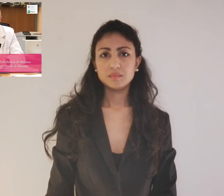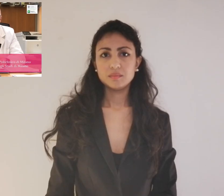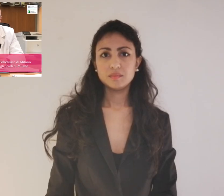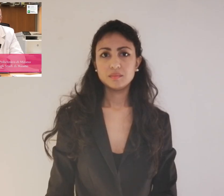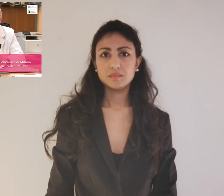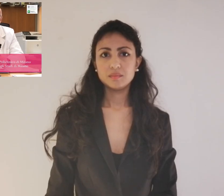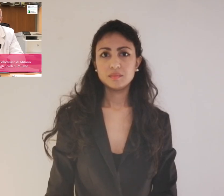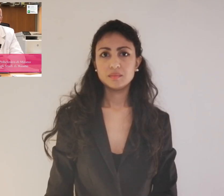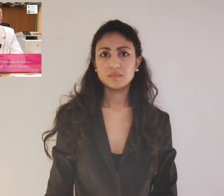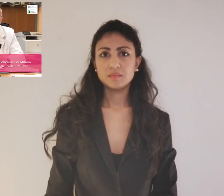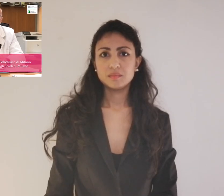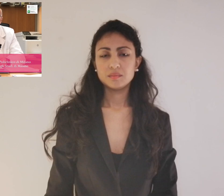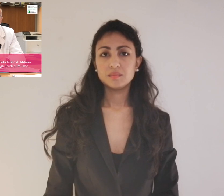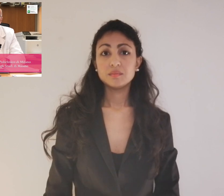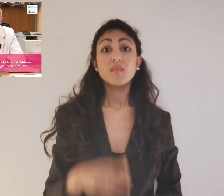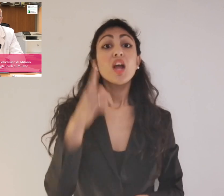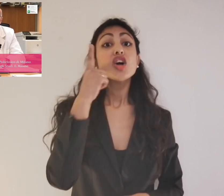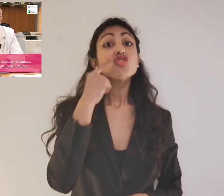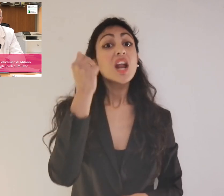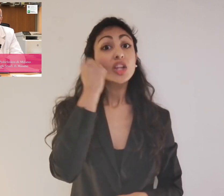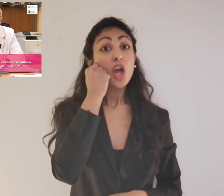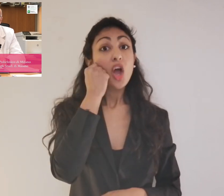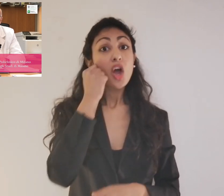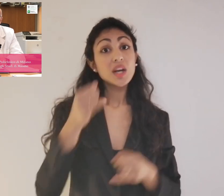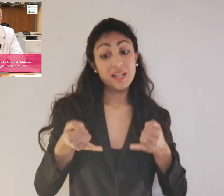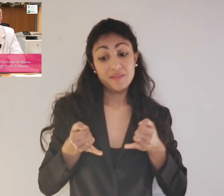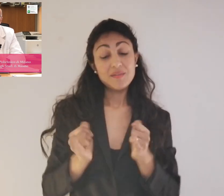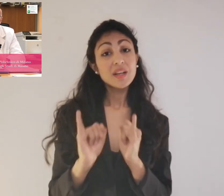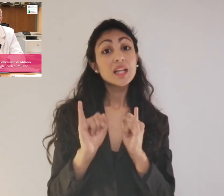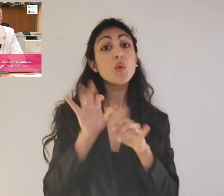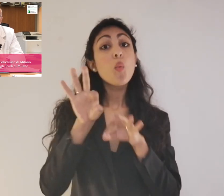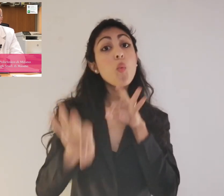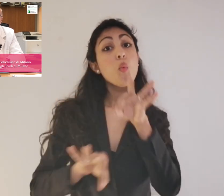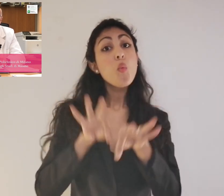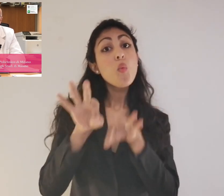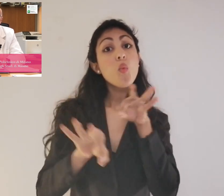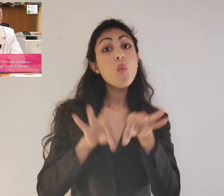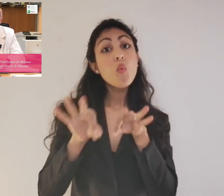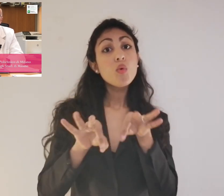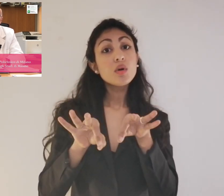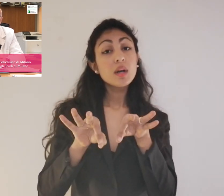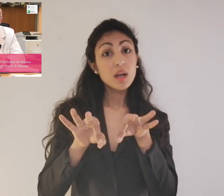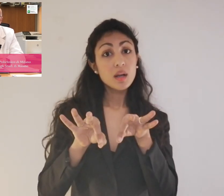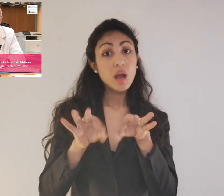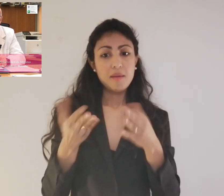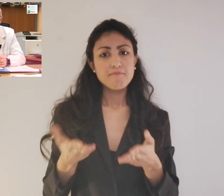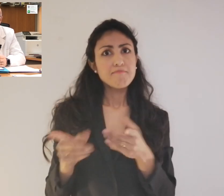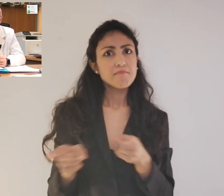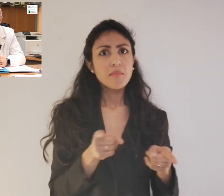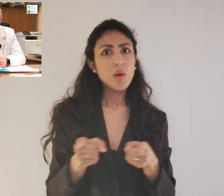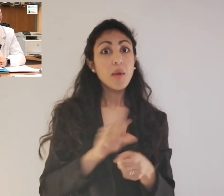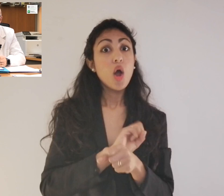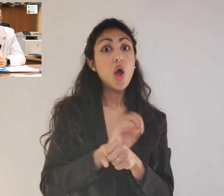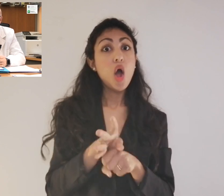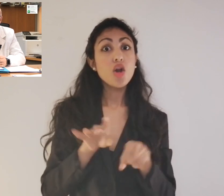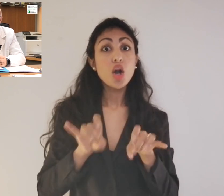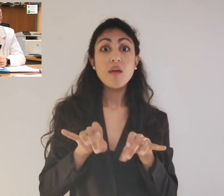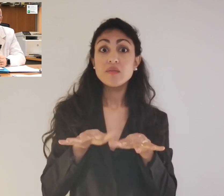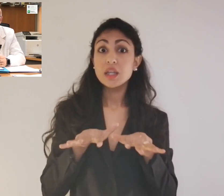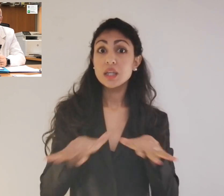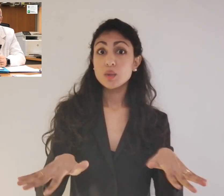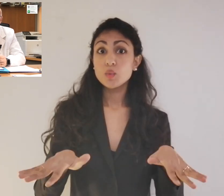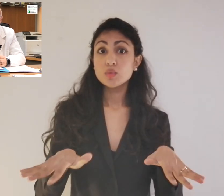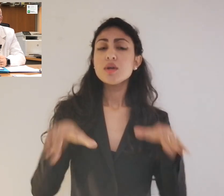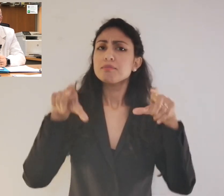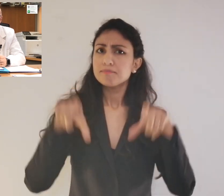Le precauzioni che i genitori devono adottare durante l'accudimento del loro figlio sono anche in